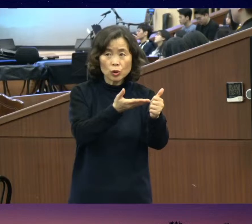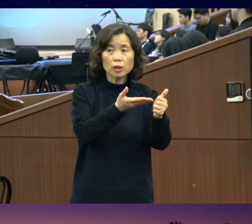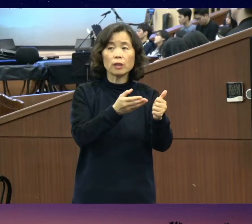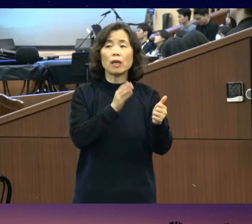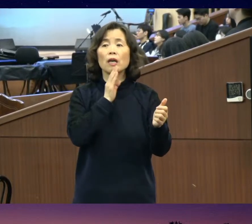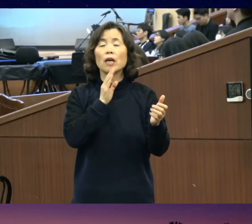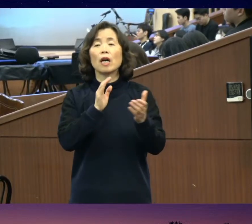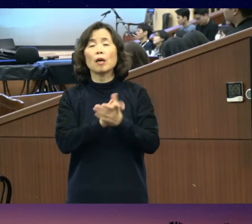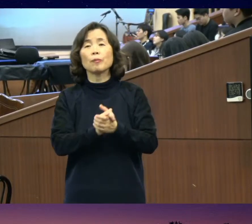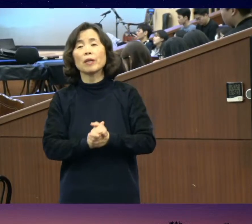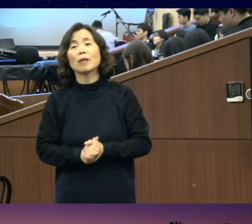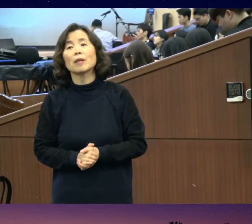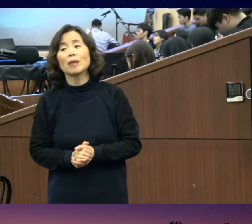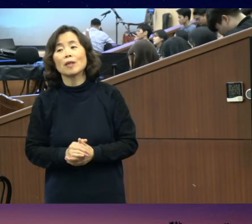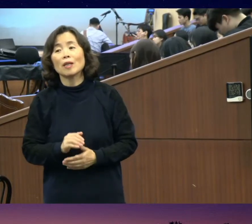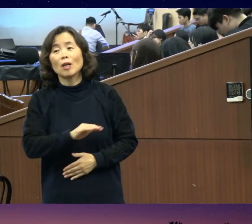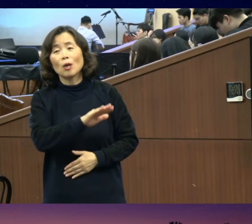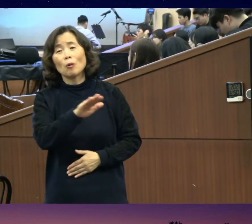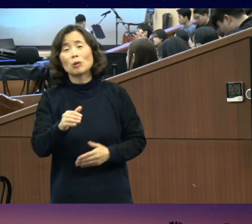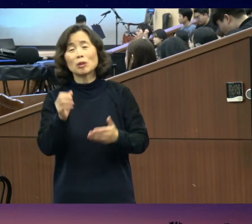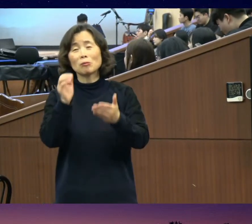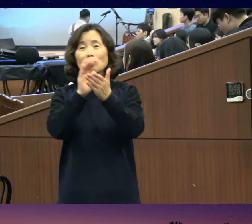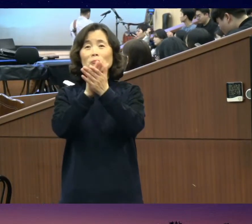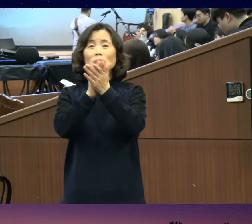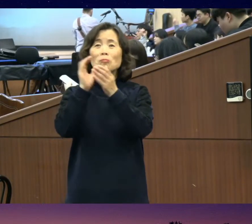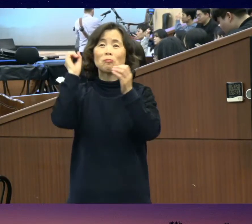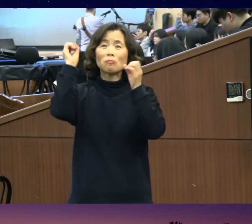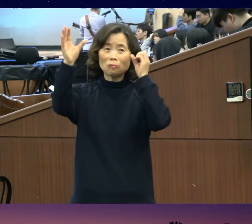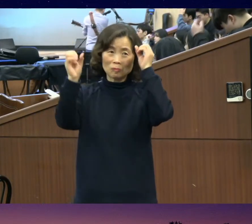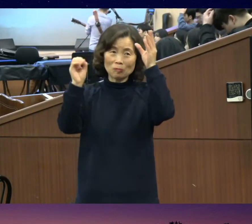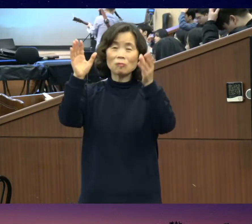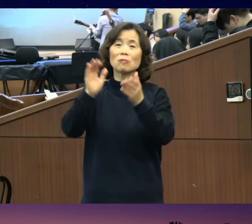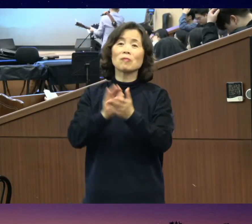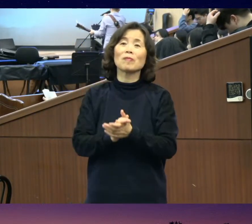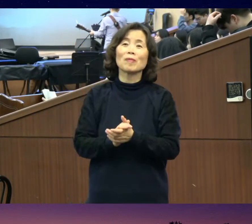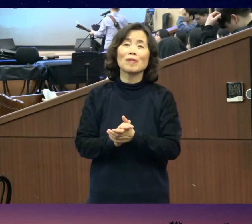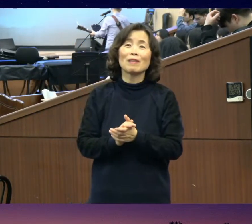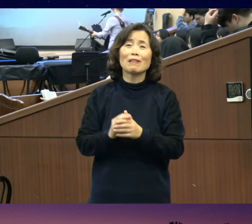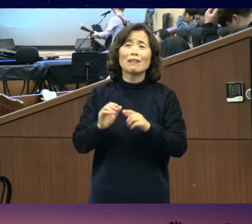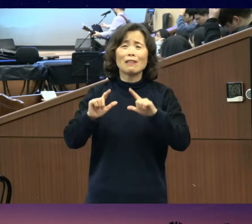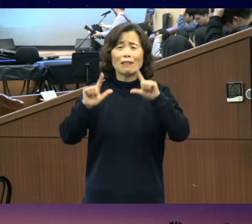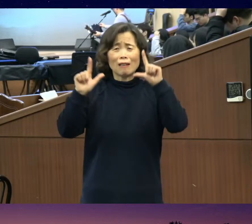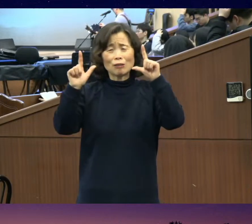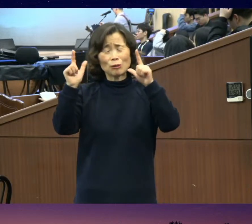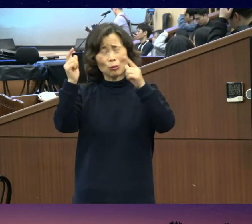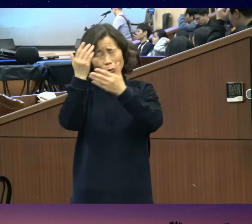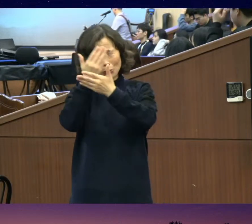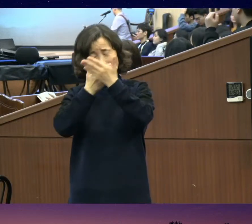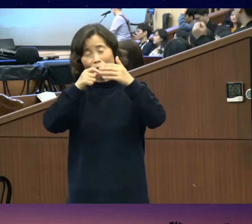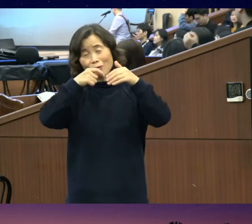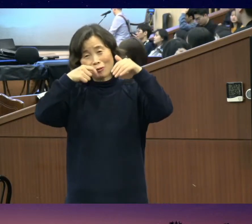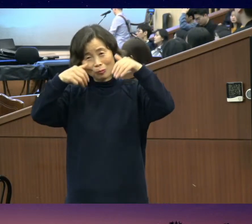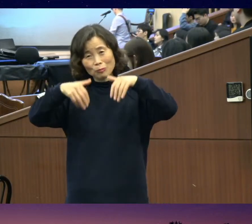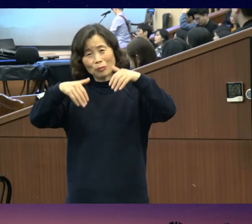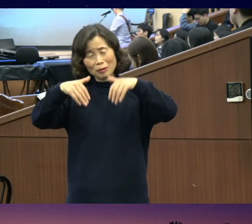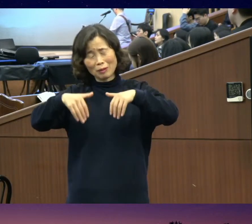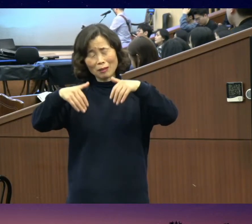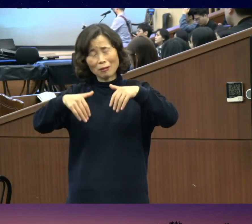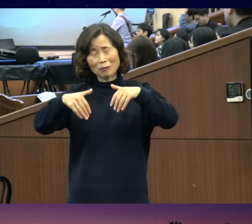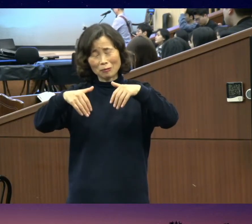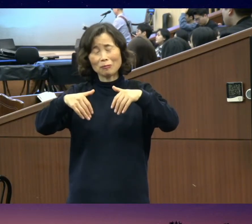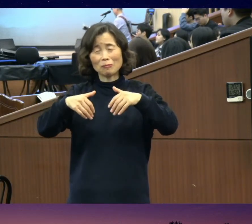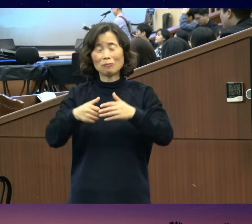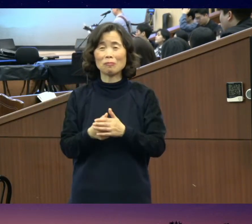아멘. 자, 우리 찬양 하나 합시다. 우리 날씨도 오늘 비가 오고 아주 우중이 오고